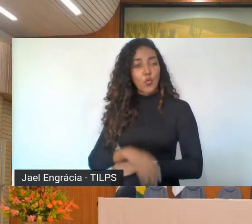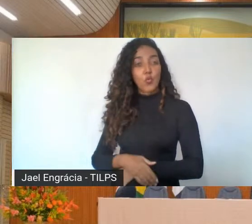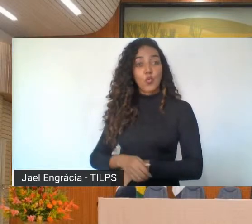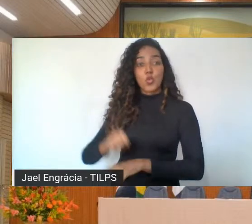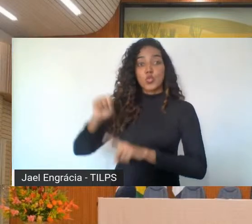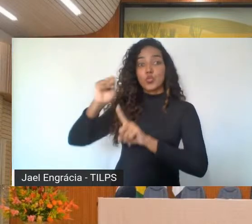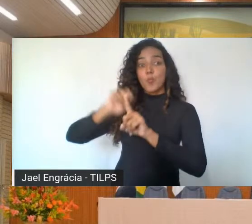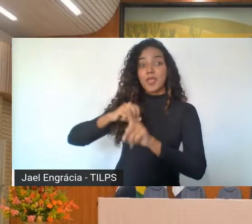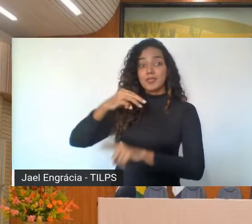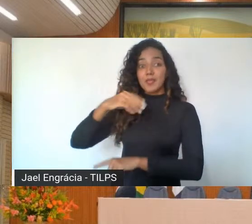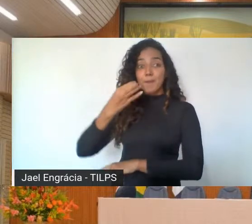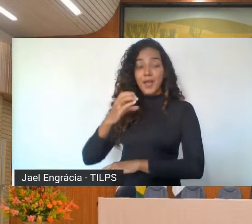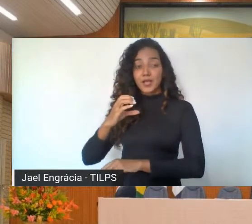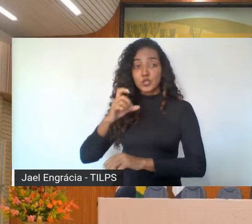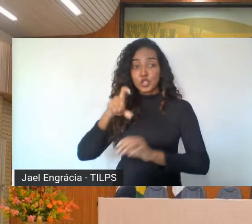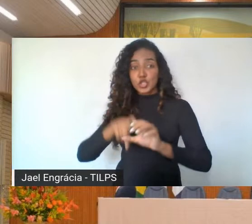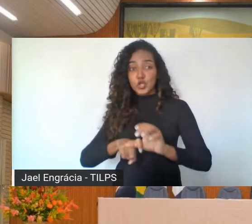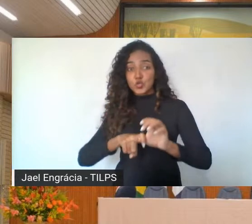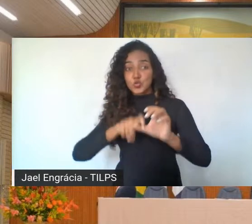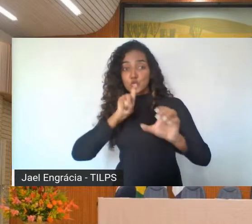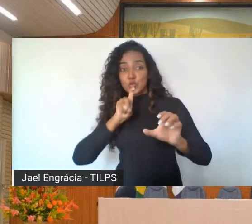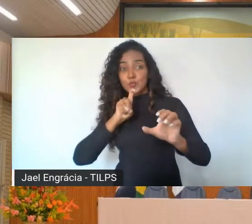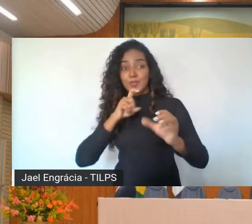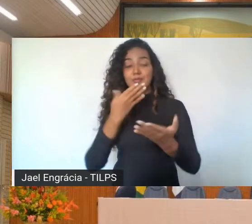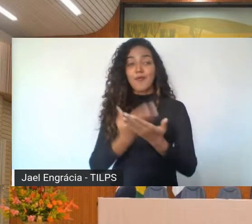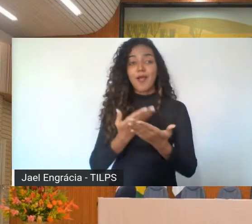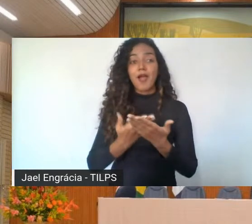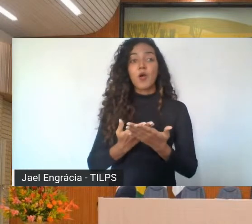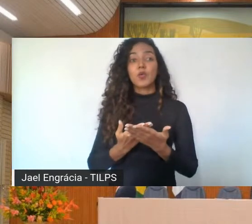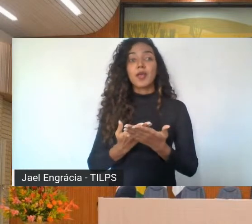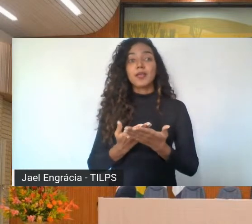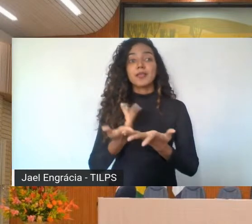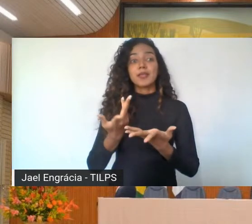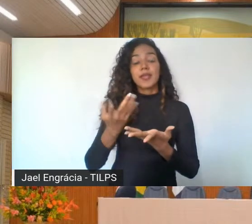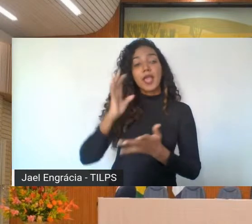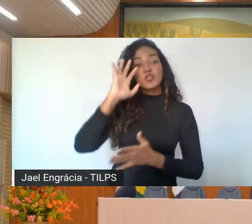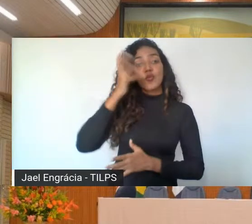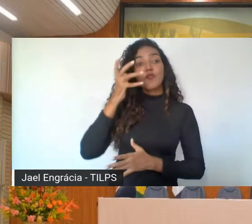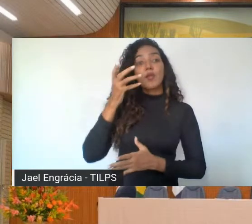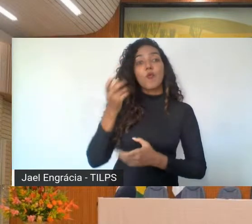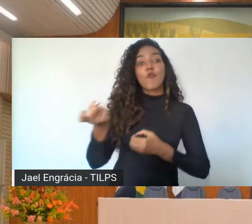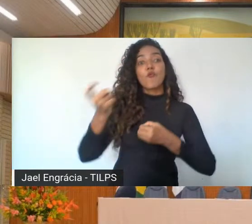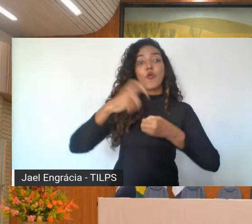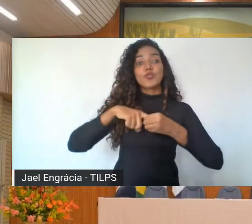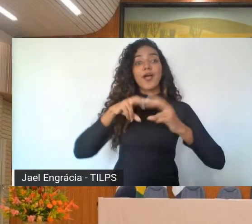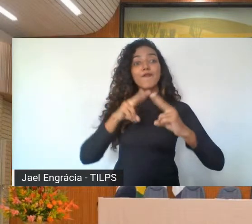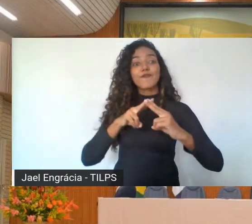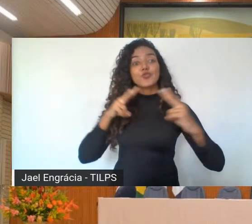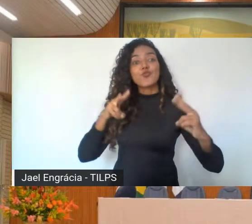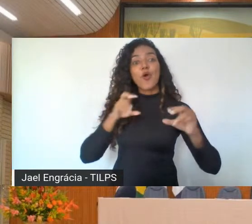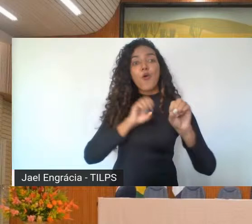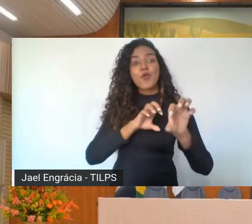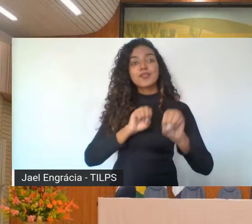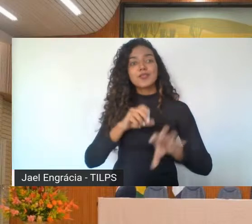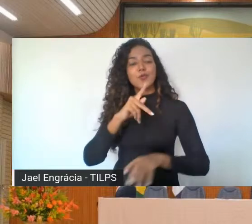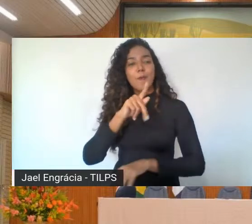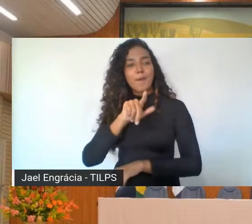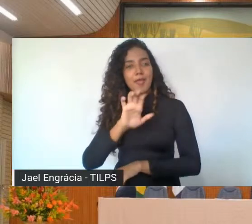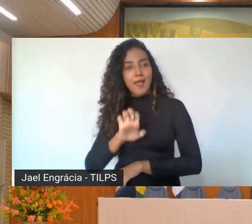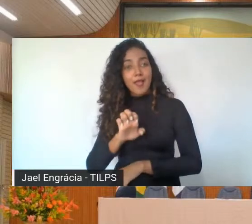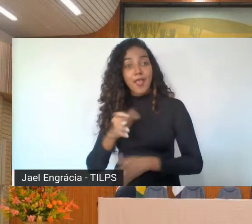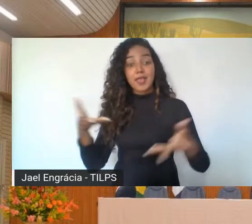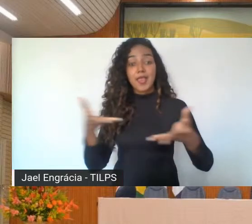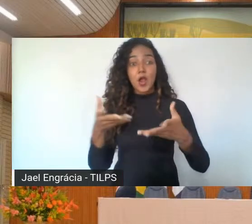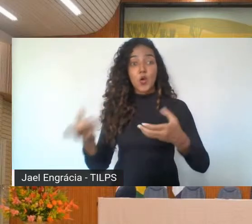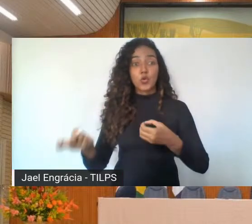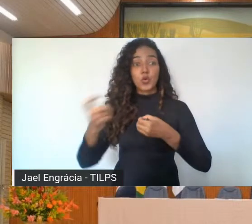suspendemos as nossas aulas e decidimos voltar em períodos letivos excepcionais de forma remota, e agora, nesse retorno de 2020.1,